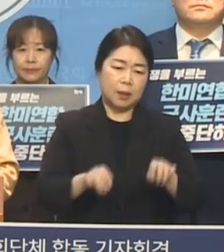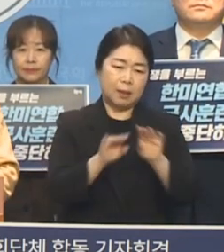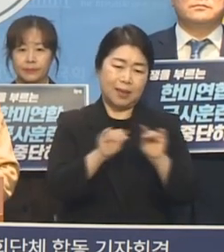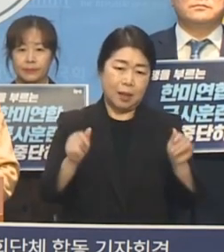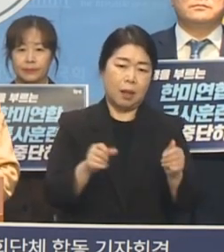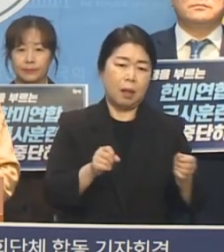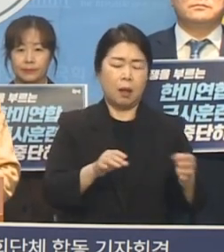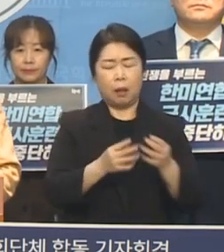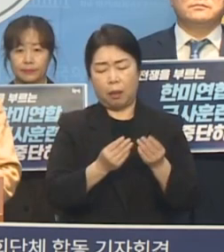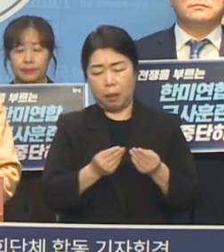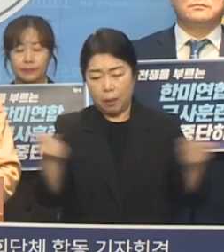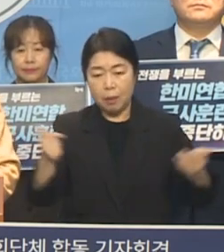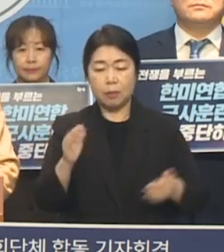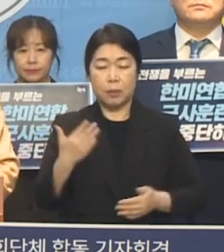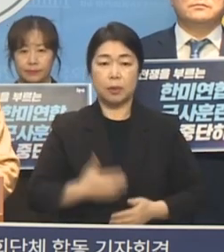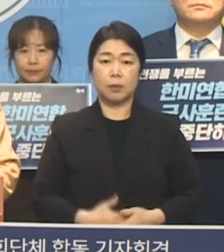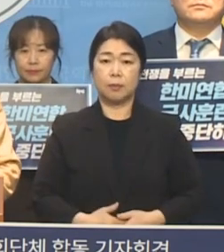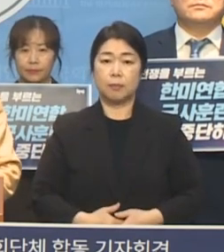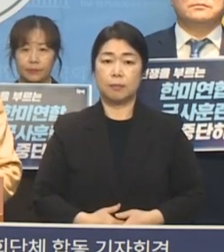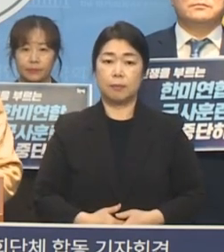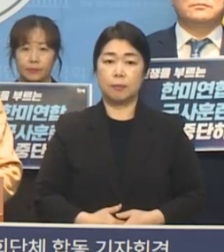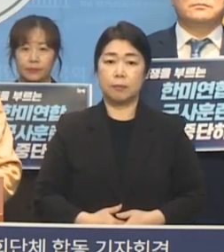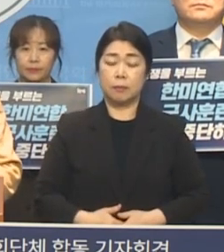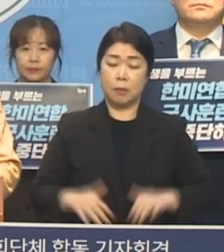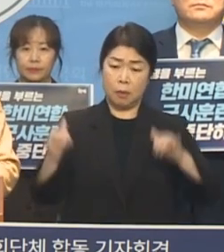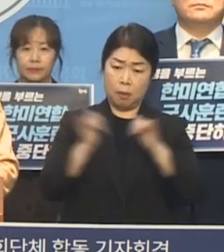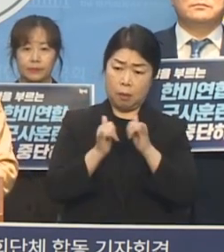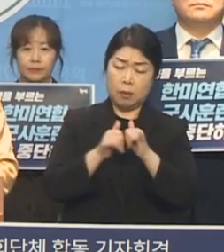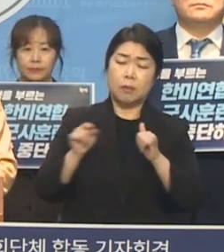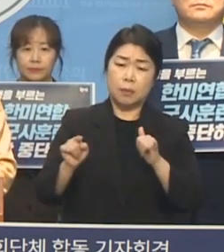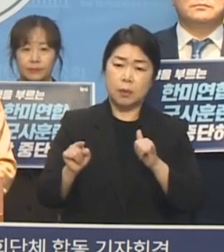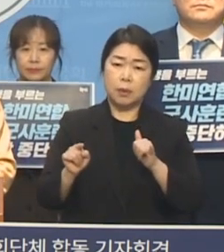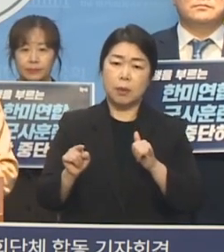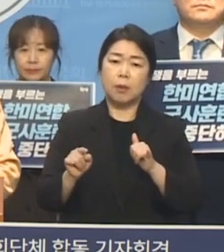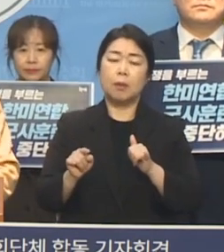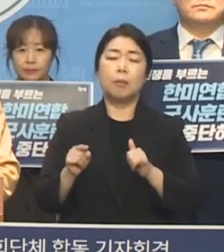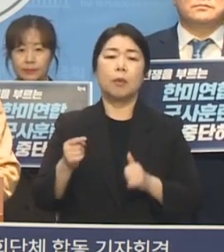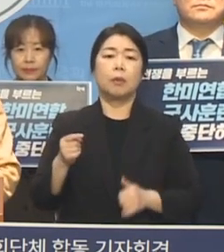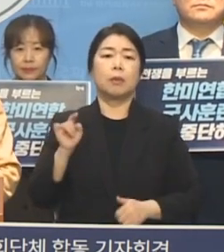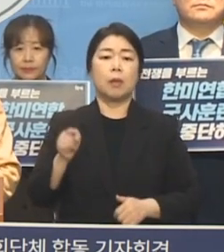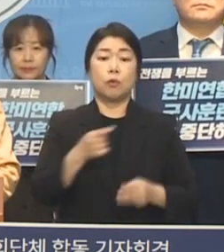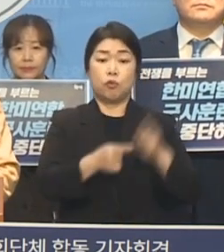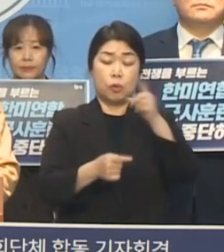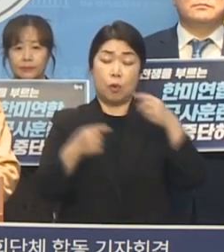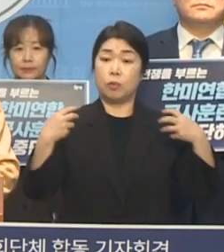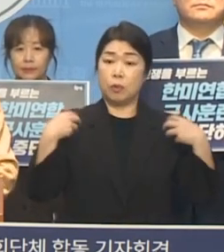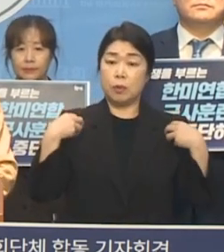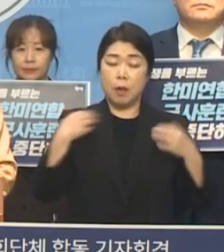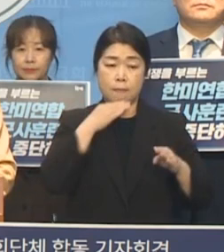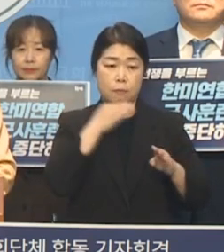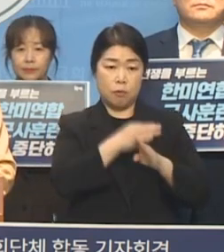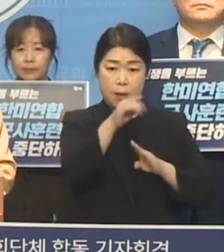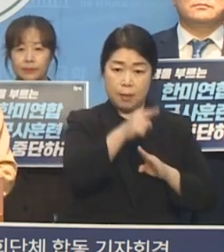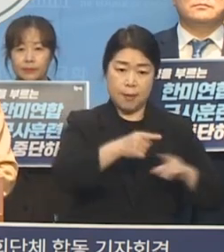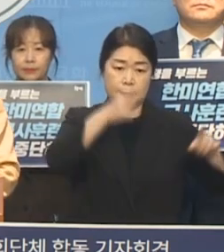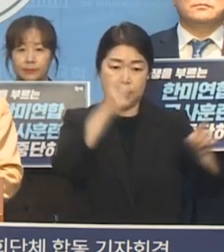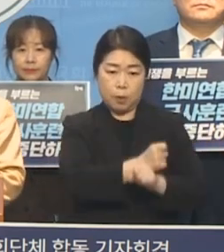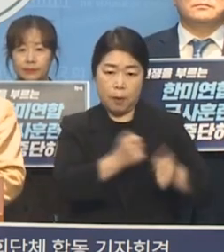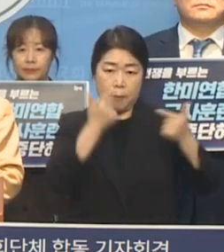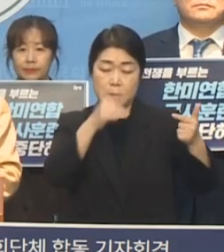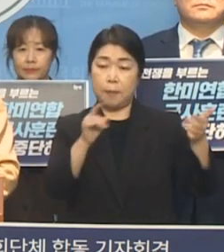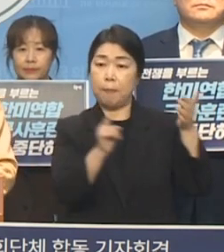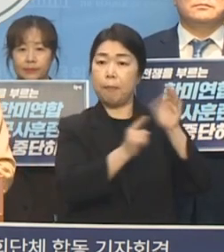뿐입니다. 북이 남을 교전국 관계로 규정하기 이전에 이미 윤석열 정권은 북을 주적이라고